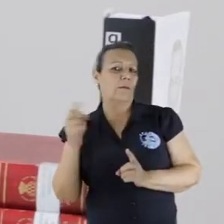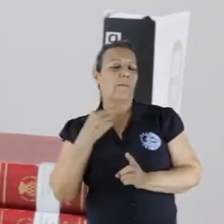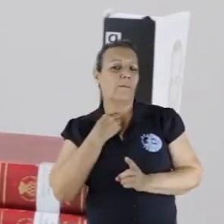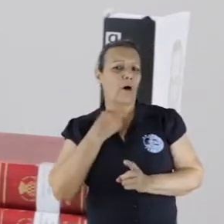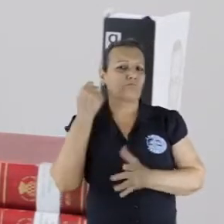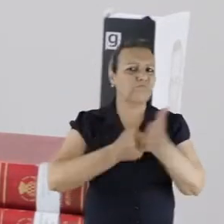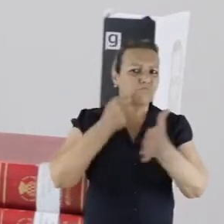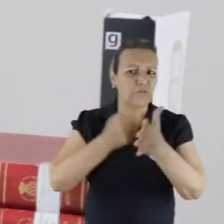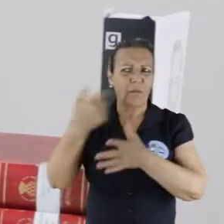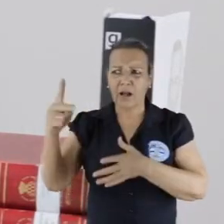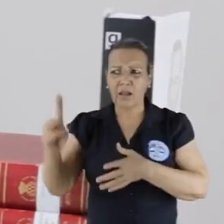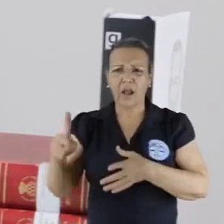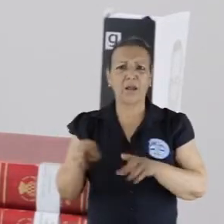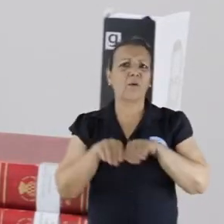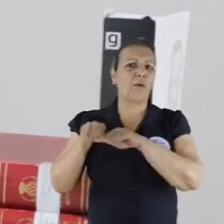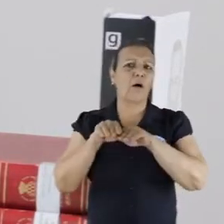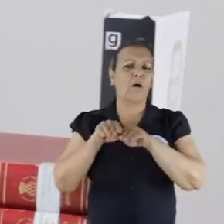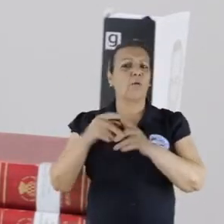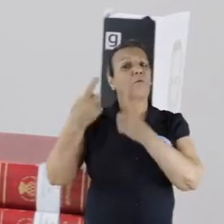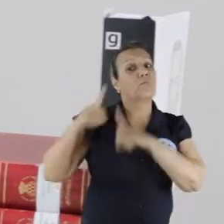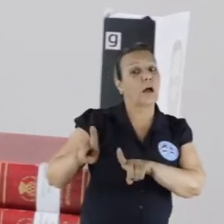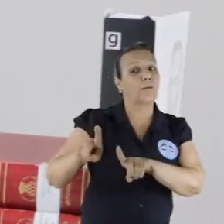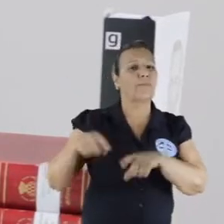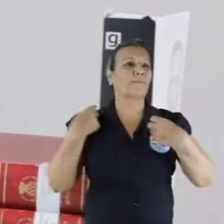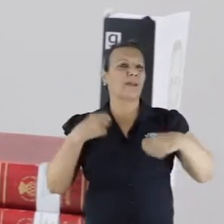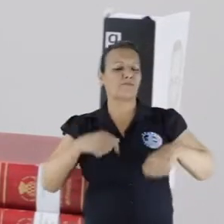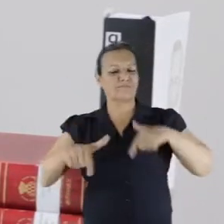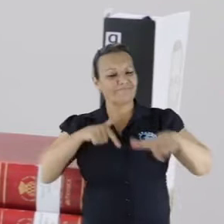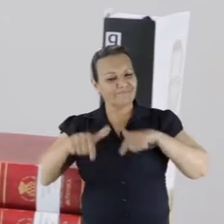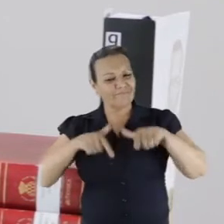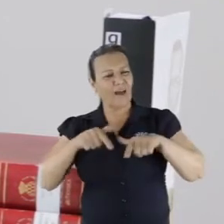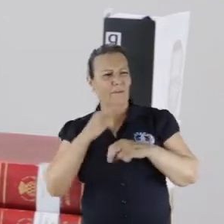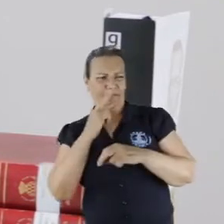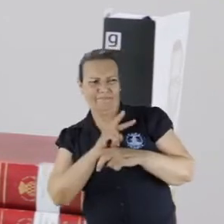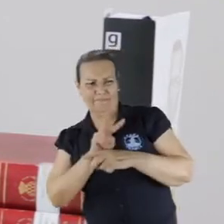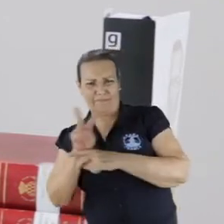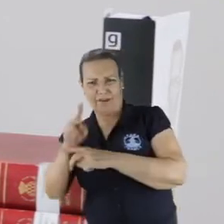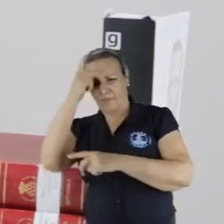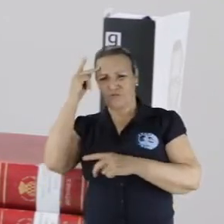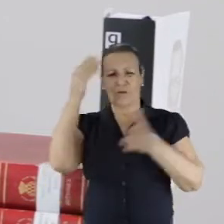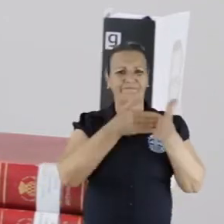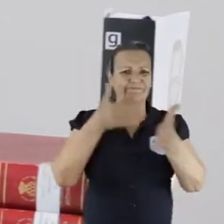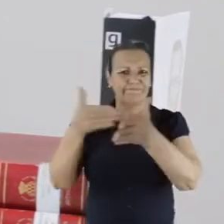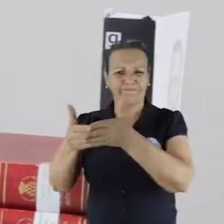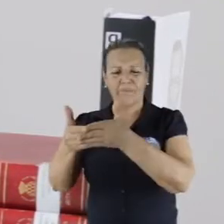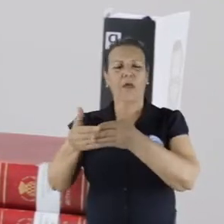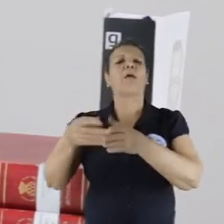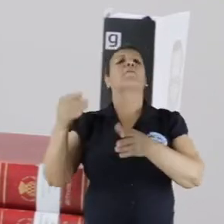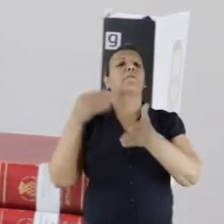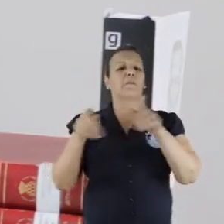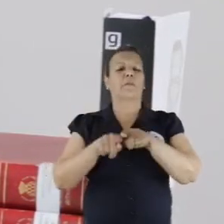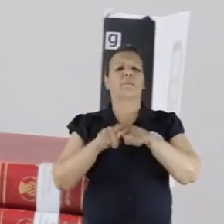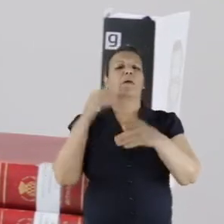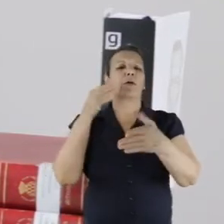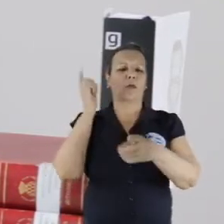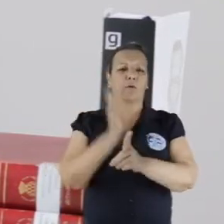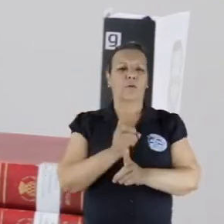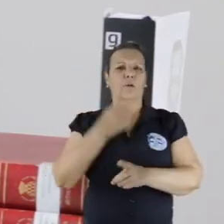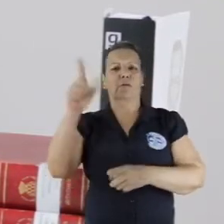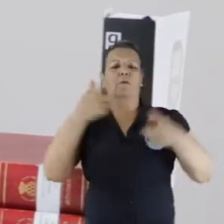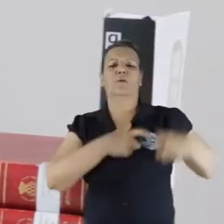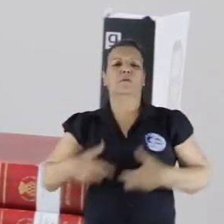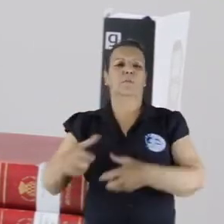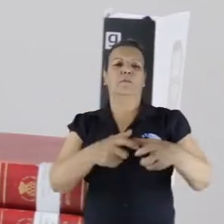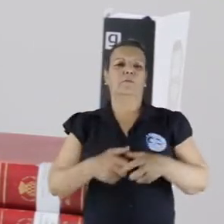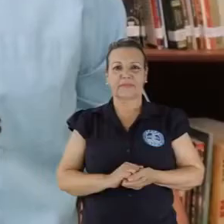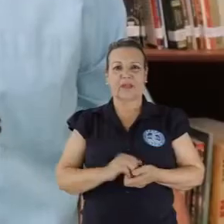surdo bem-sucedido, quantos outros estão marginalizados e sofrendo com a exclusão social? Não posso cobrar deles o